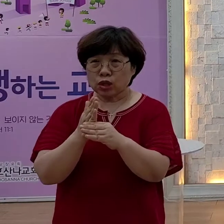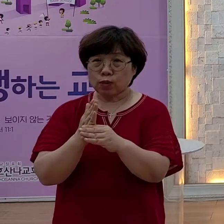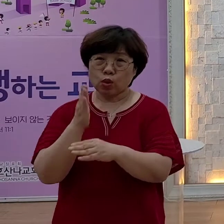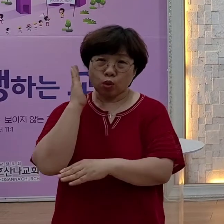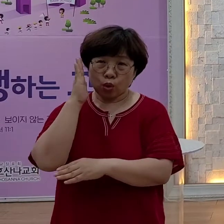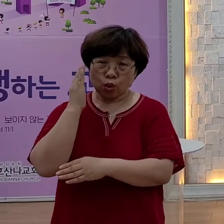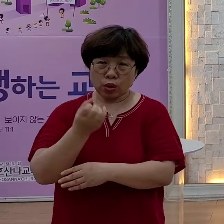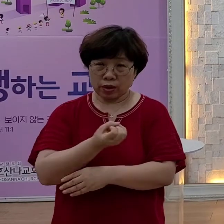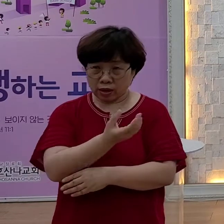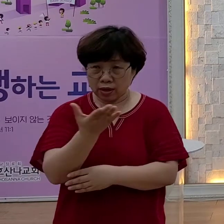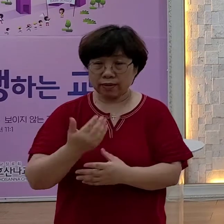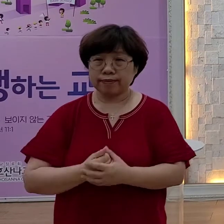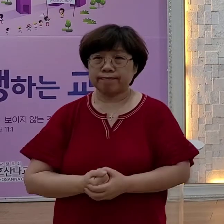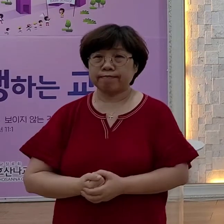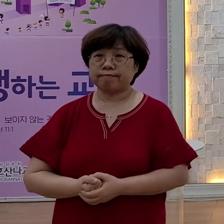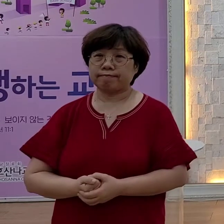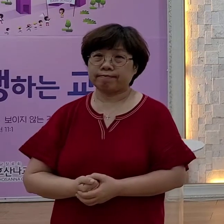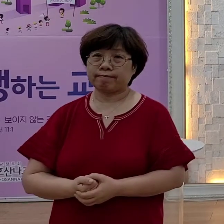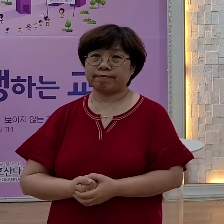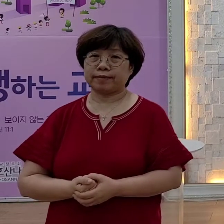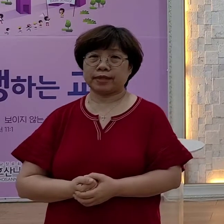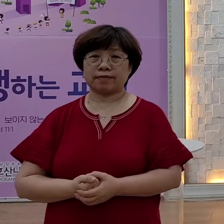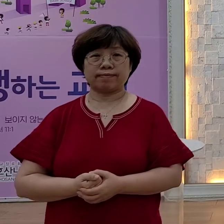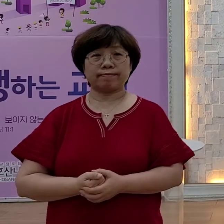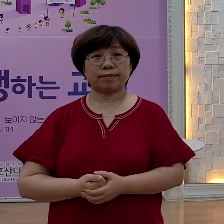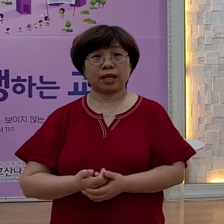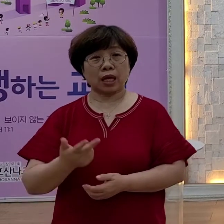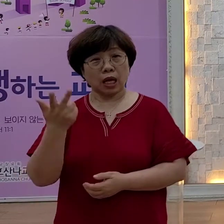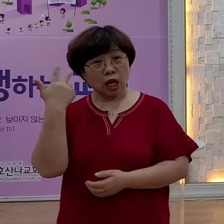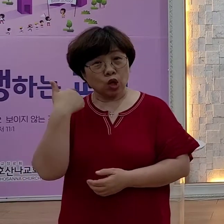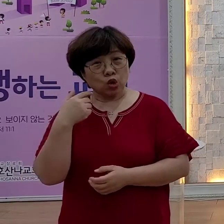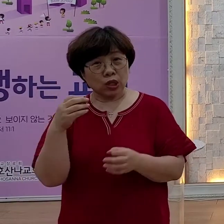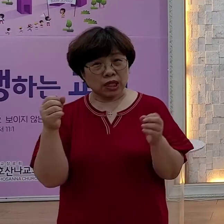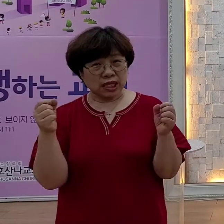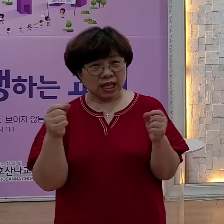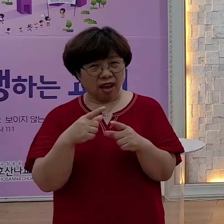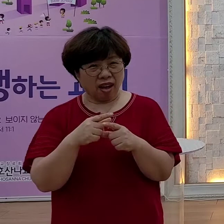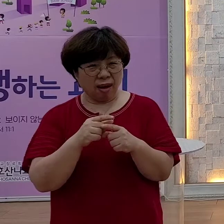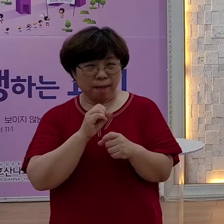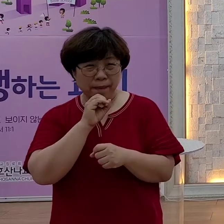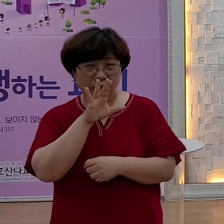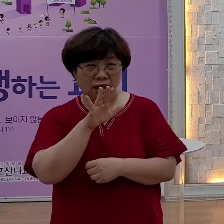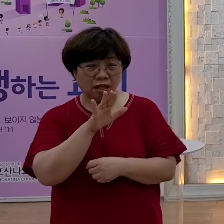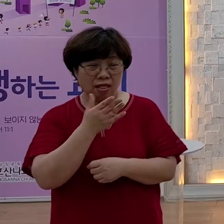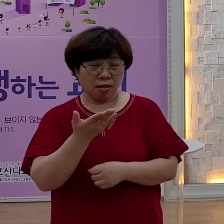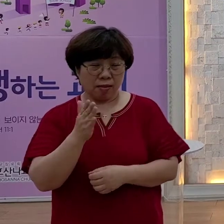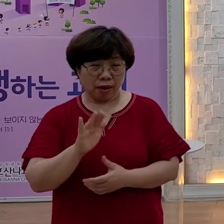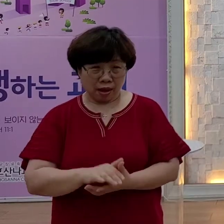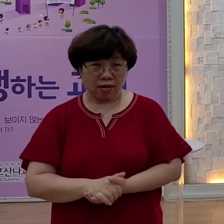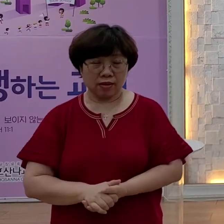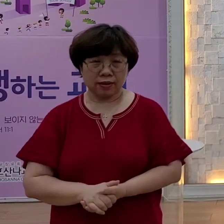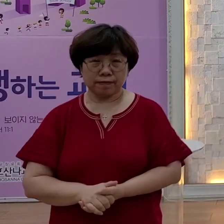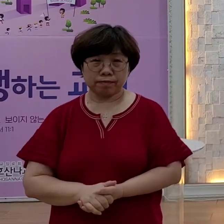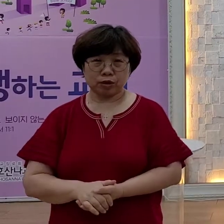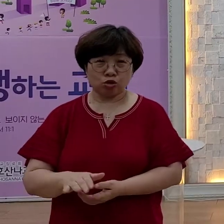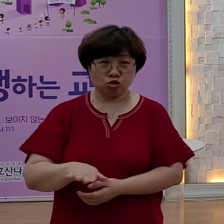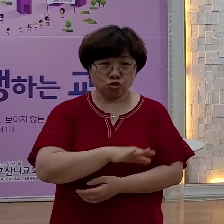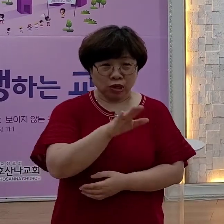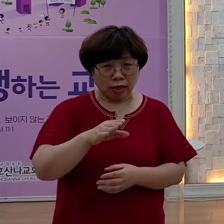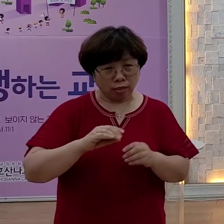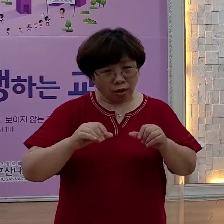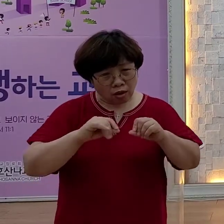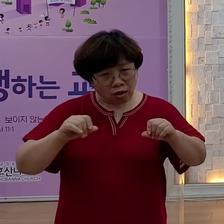나누려고 합니다. 우리가 지난 시간에도 잠깐 언급했지만 우리가 이 땅에